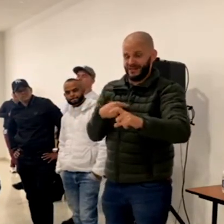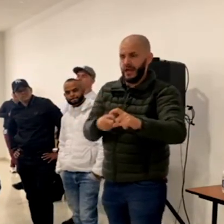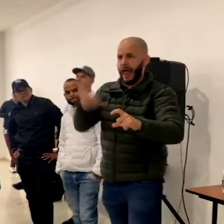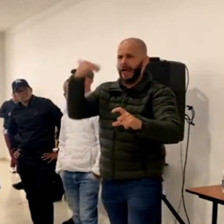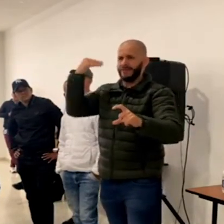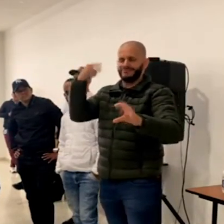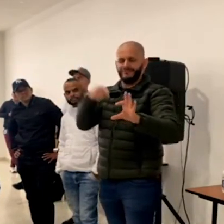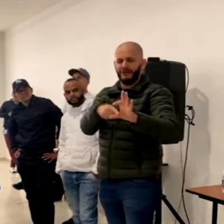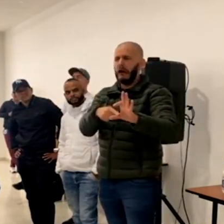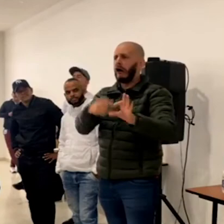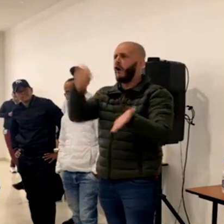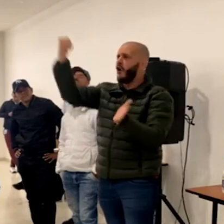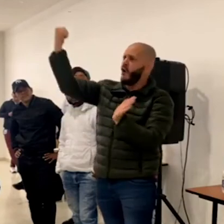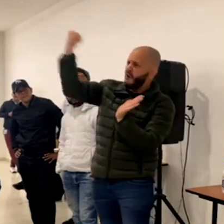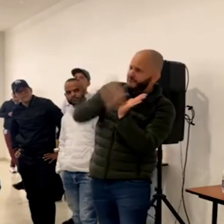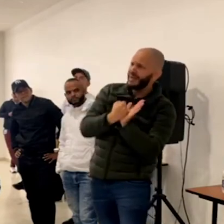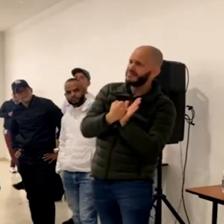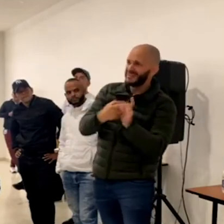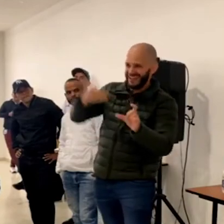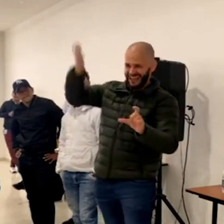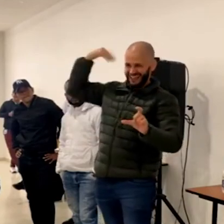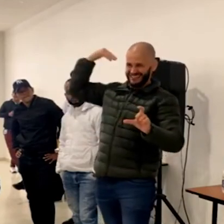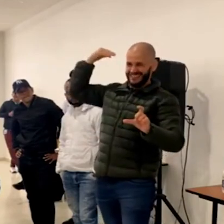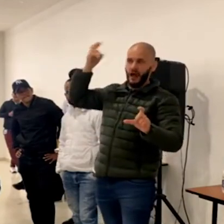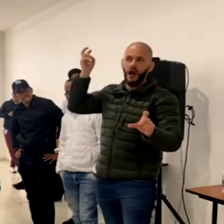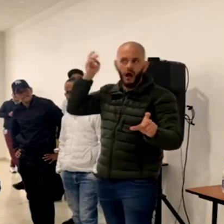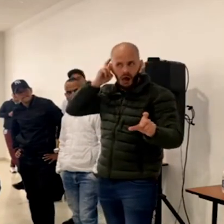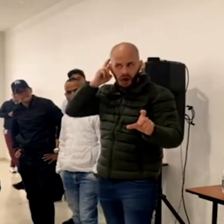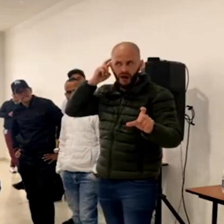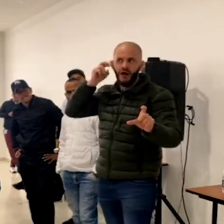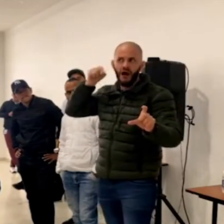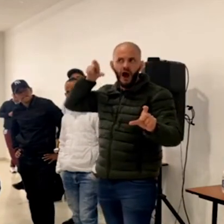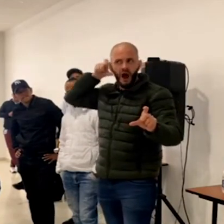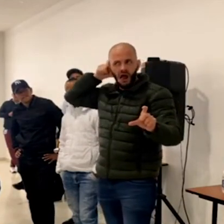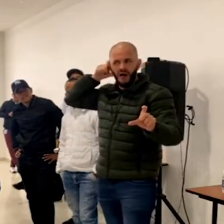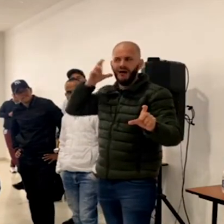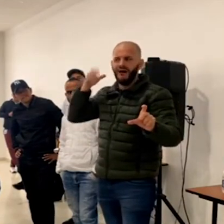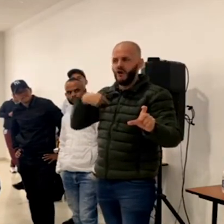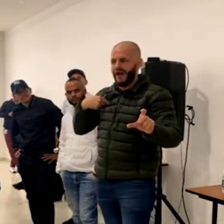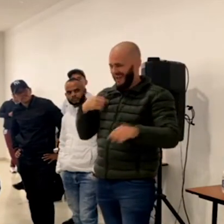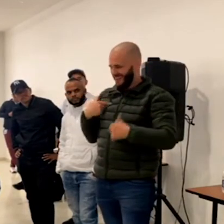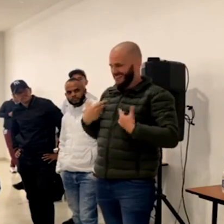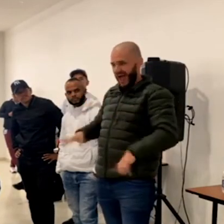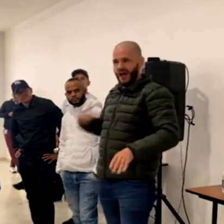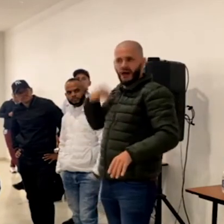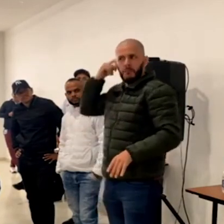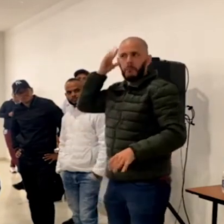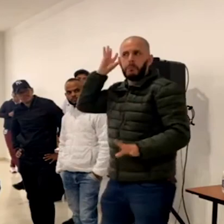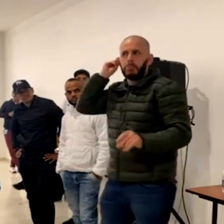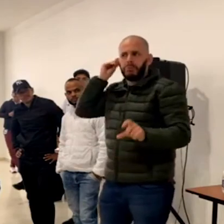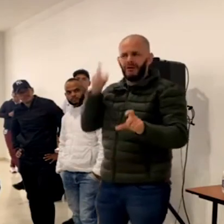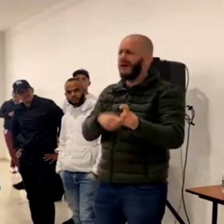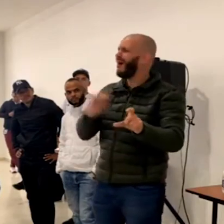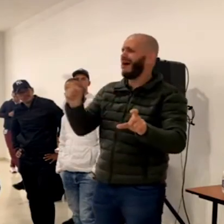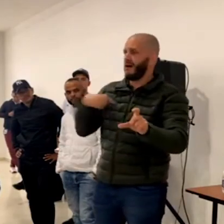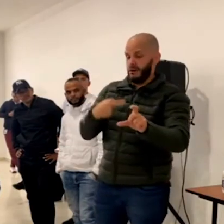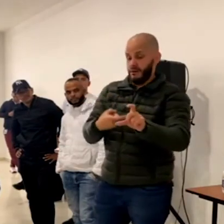la licencia de transporte previamente decía que utilizar la prótesis